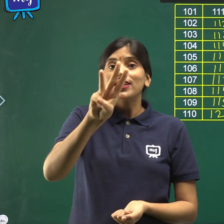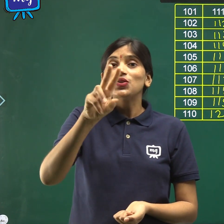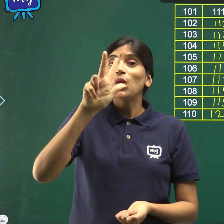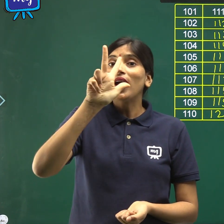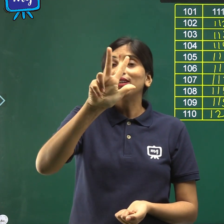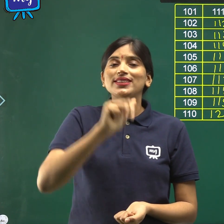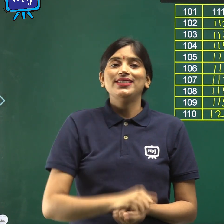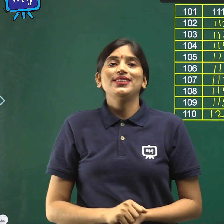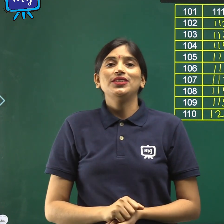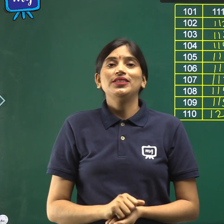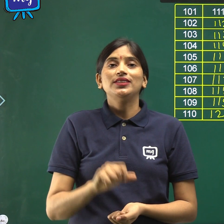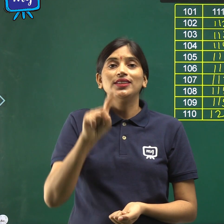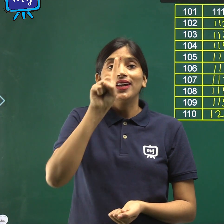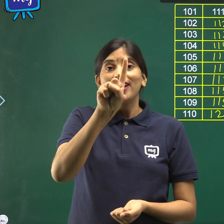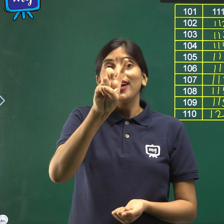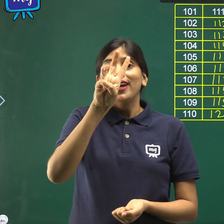138,